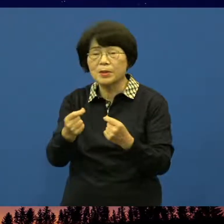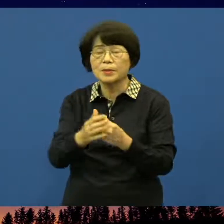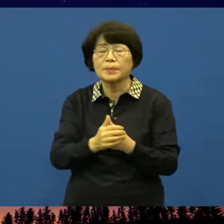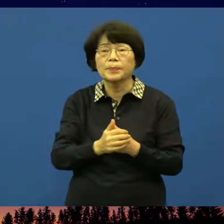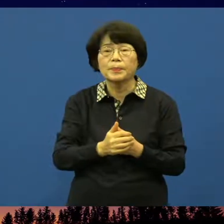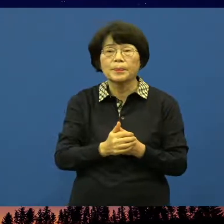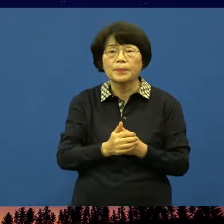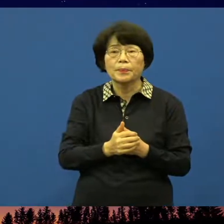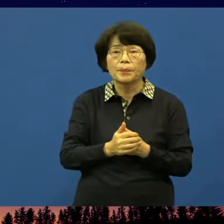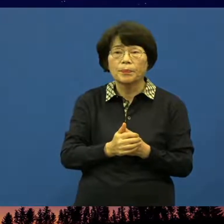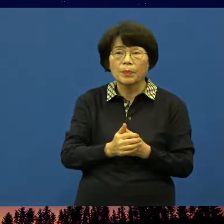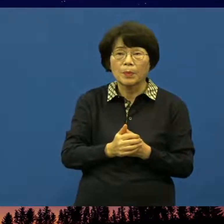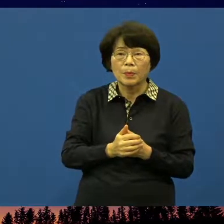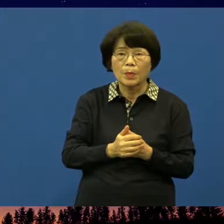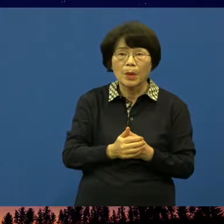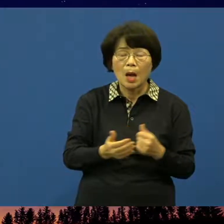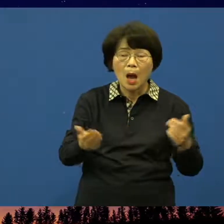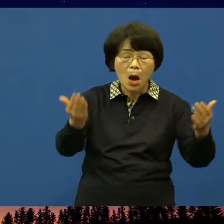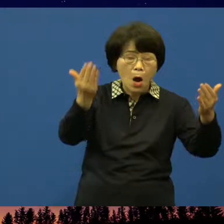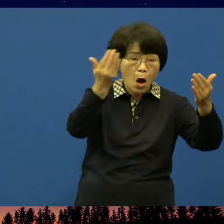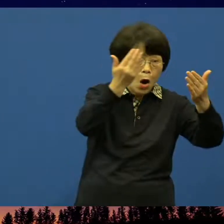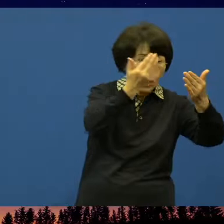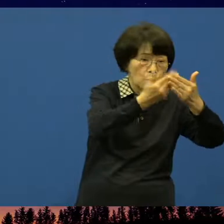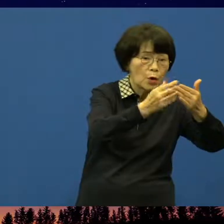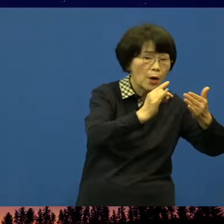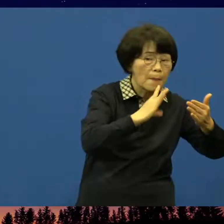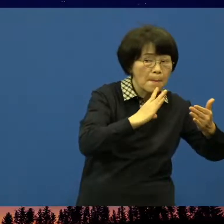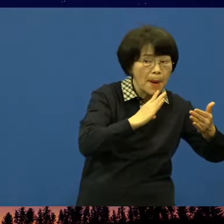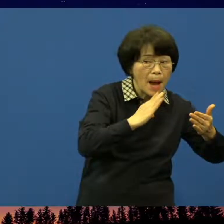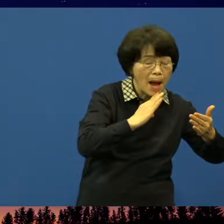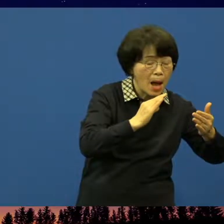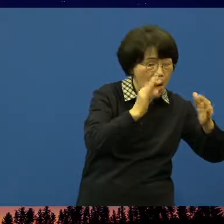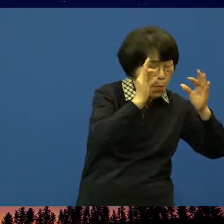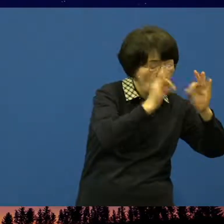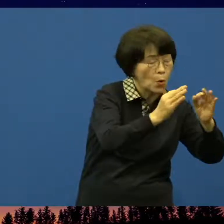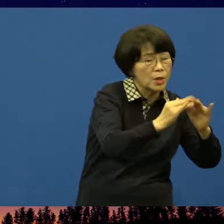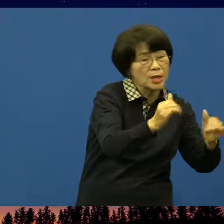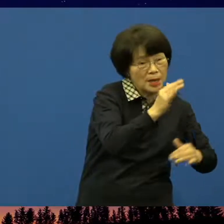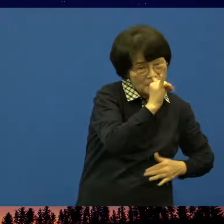늘 어두운 면을 보고자 하는 사람들이죠. 불행한 것이죠, 사실은.